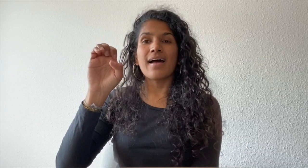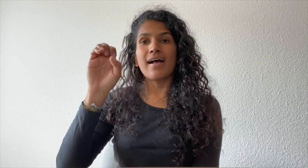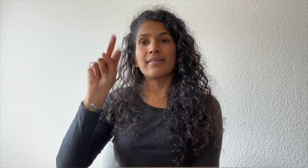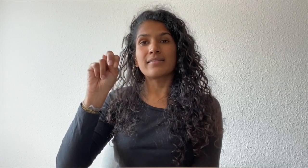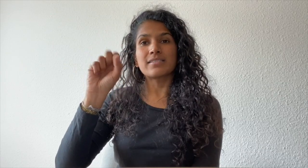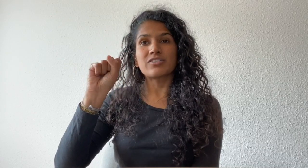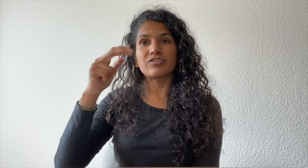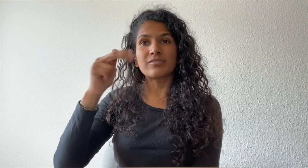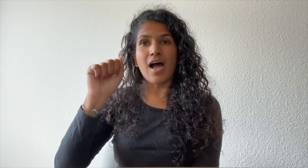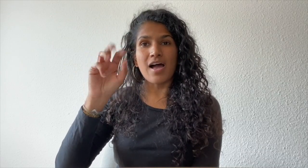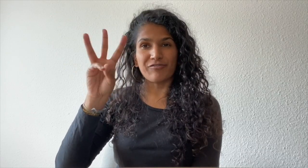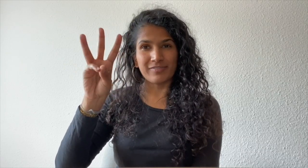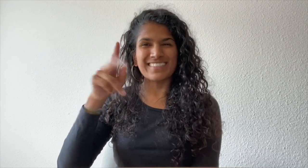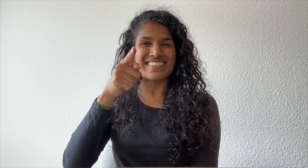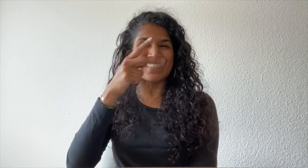wurde eingeführt von Kimberly Crenshaw.